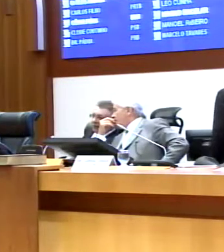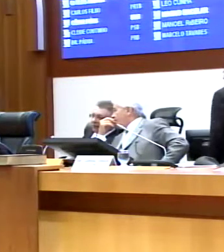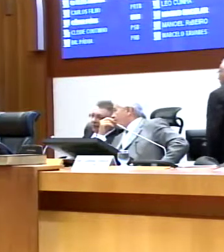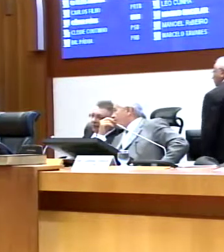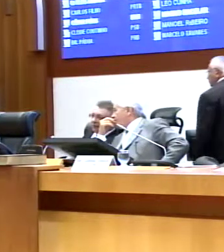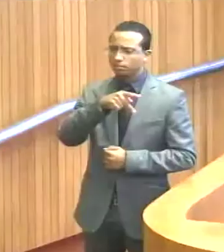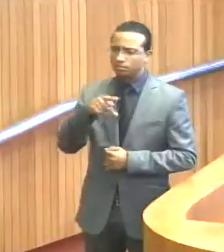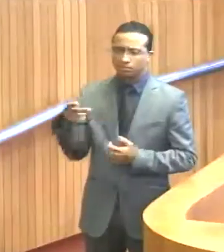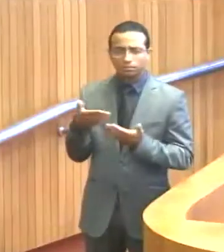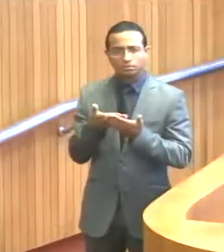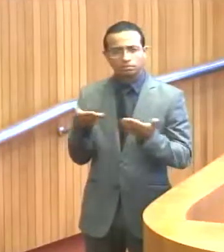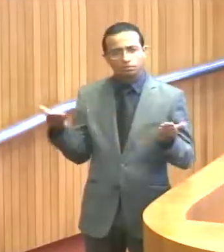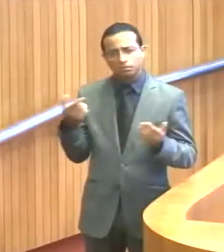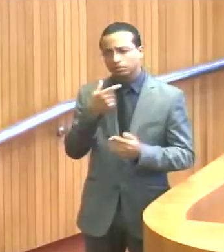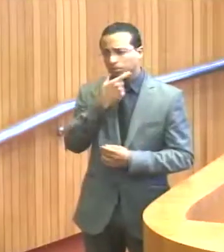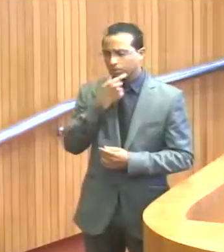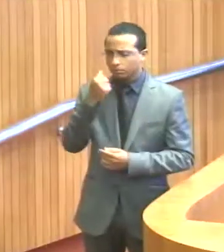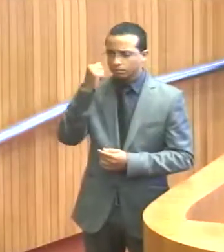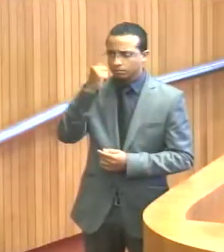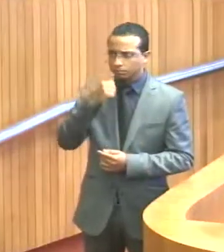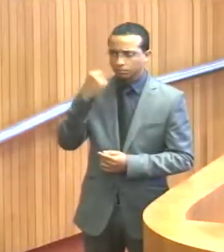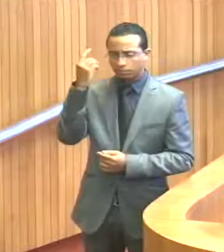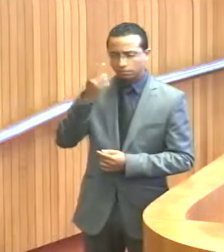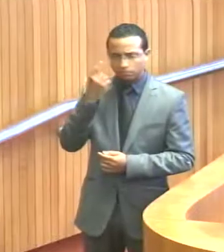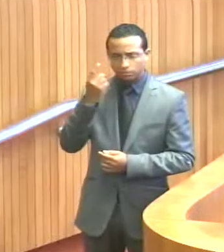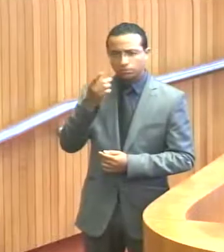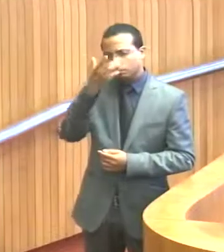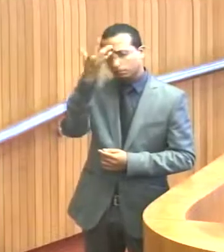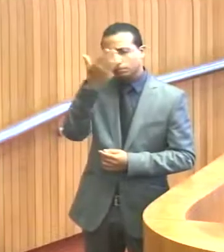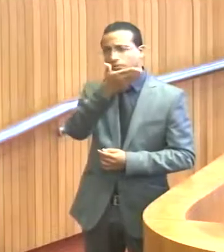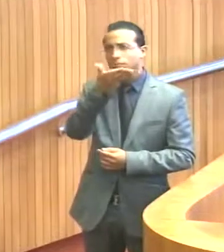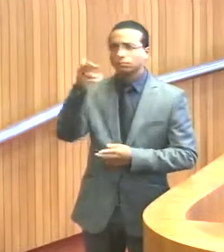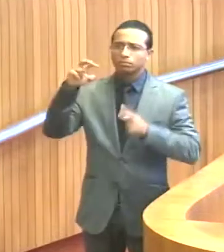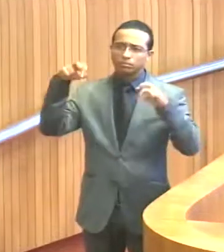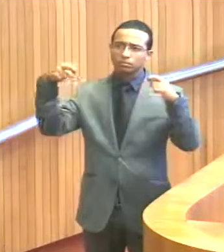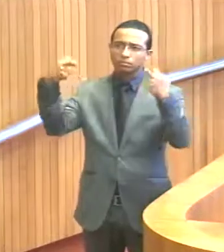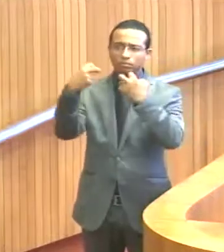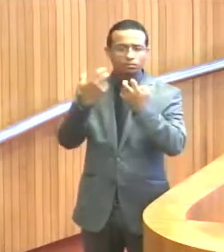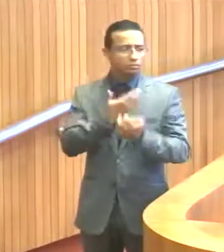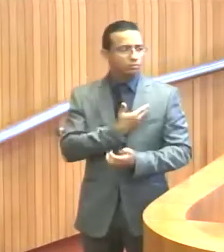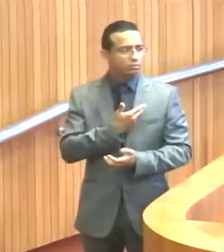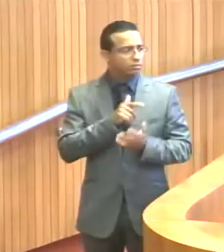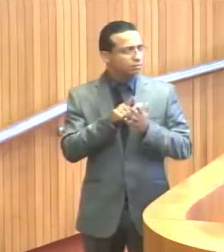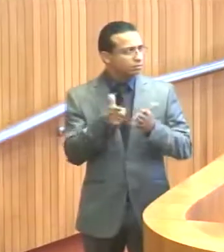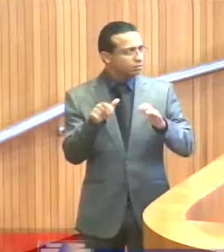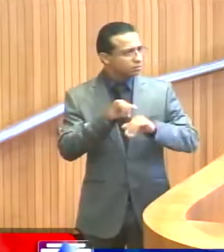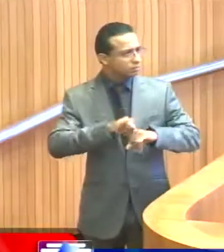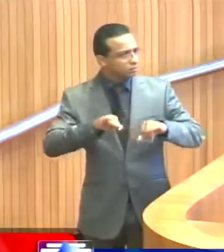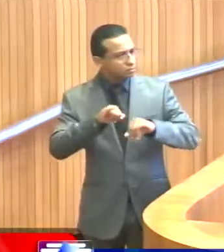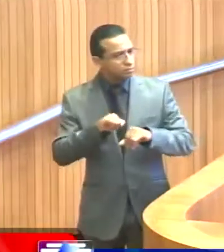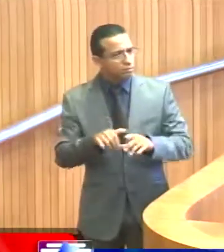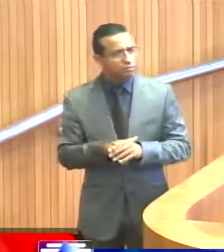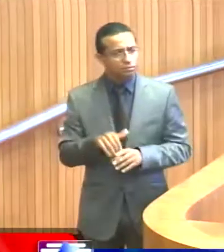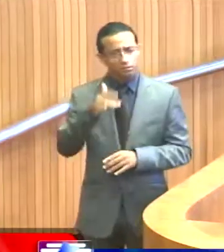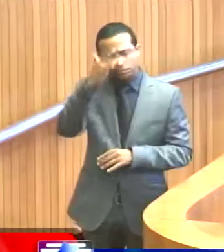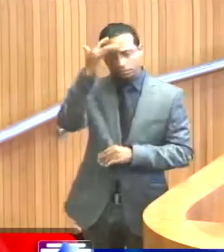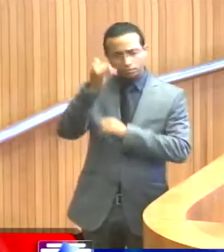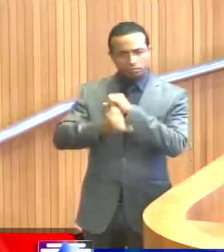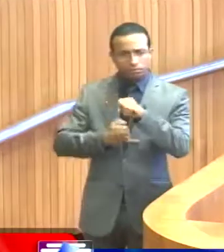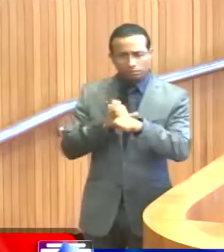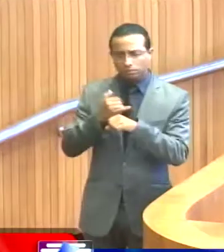Senhor presidente, senhoras e senhores deputados, membros da galeria, colegas da imprensa,